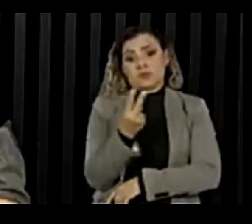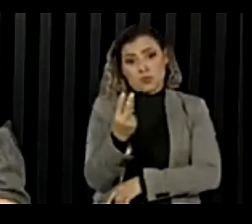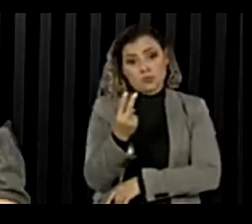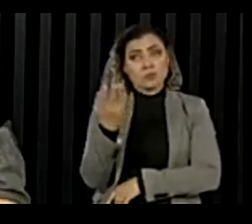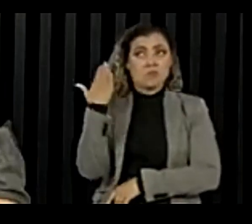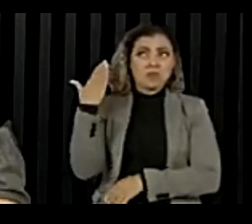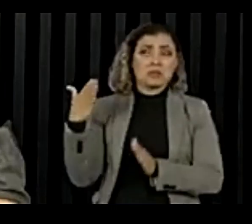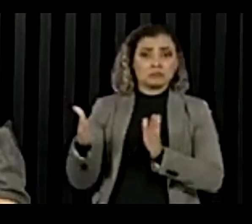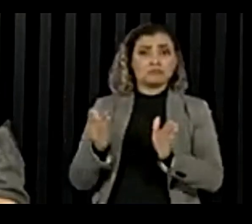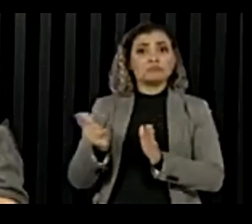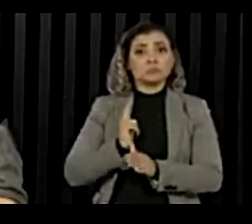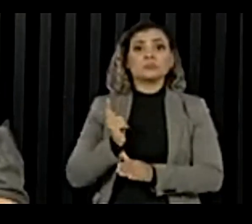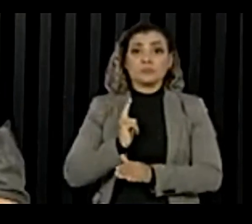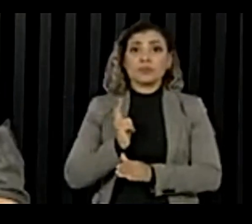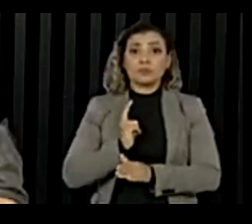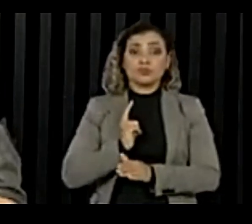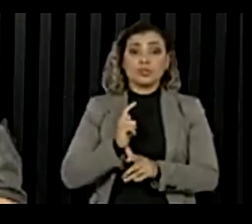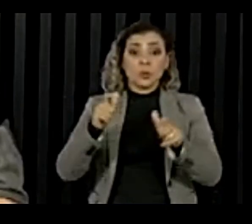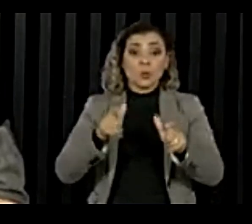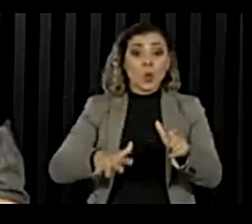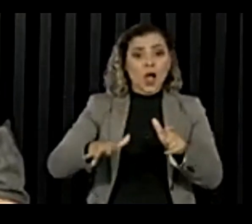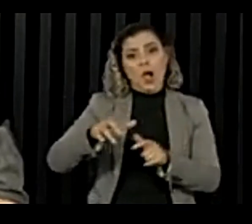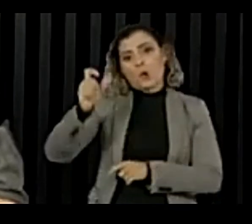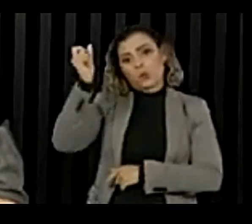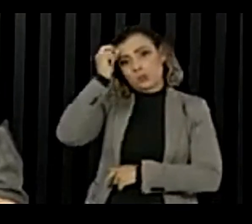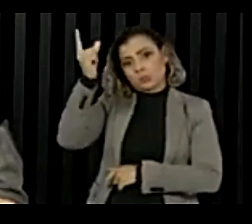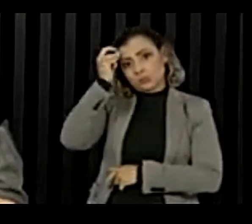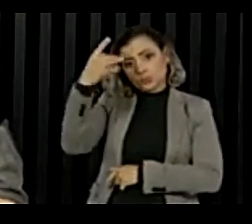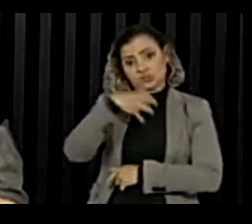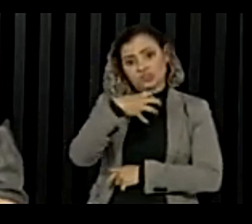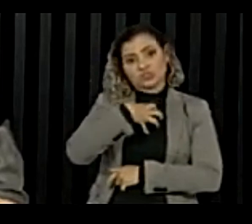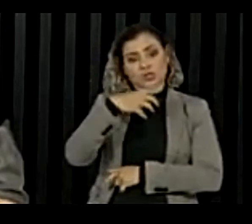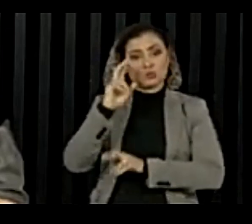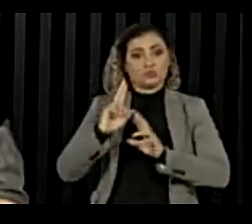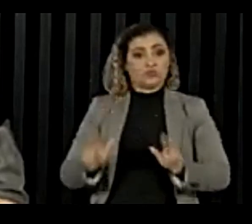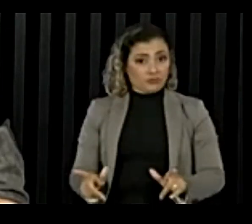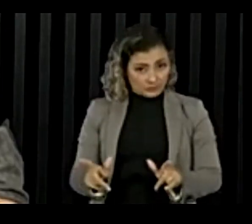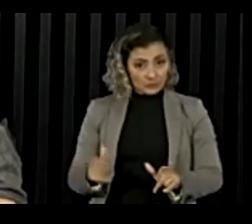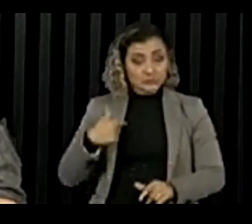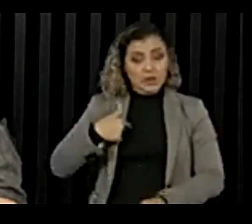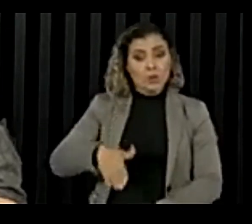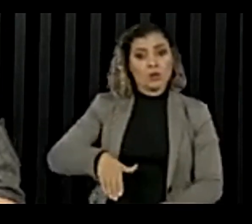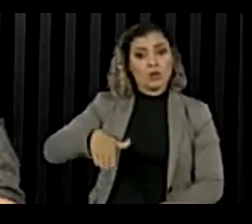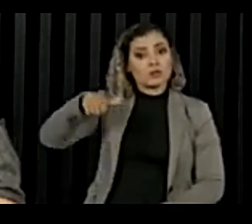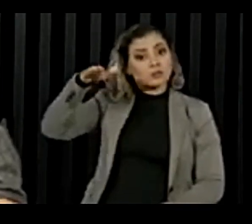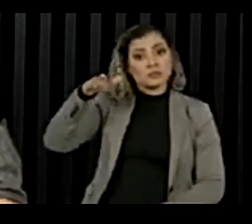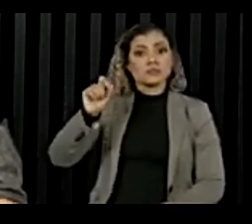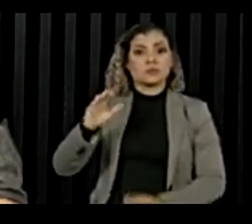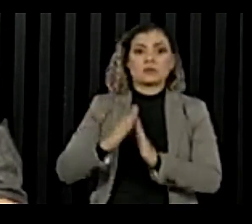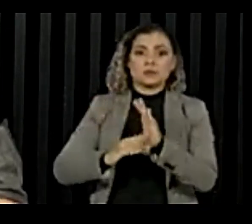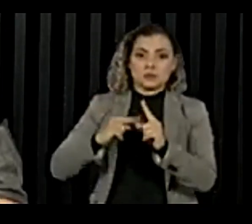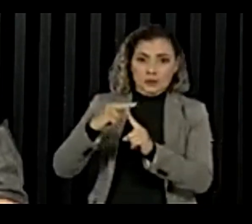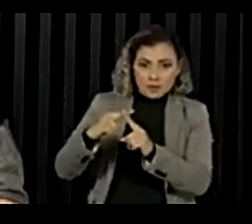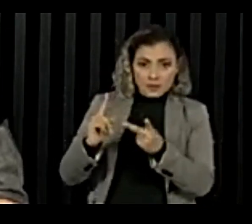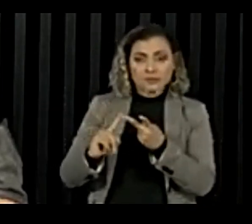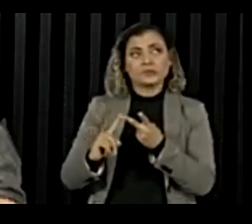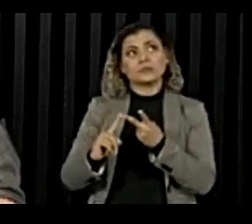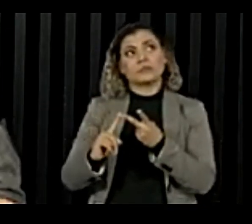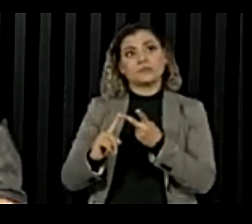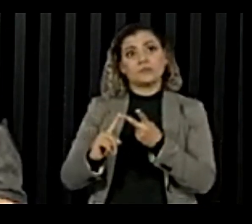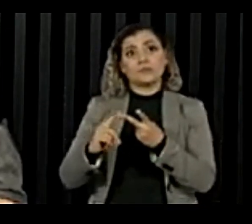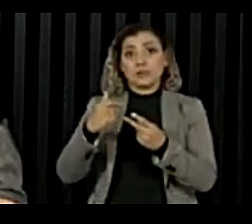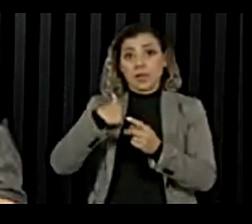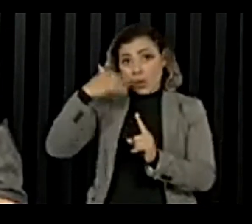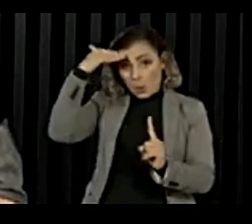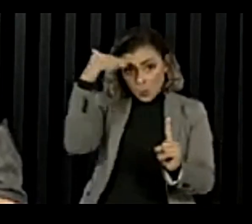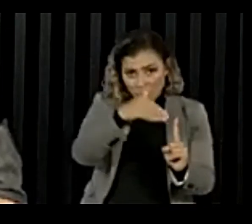vinha de um local, de uma cultura reacionária. Eu cresci muito ligado à igreja, embora eu não esteja culpando